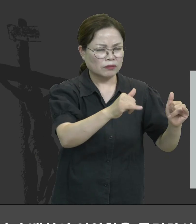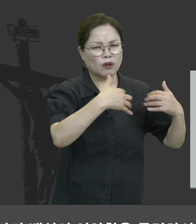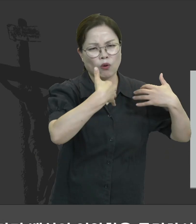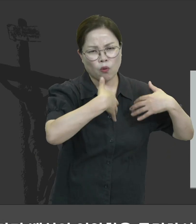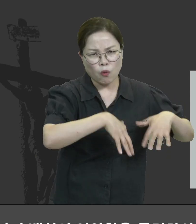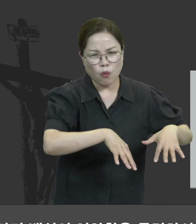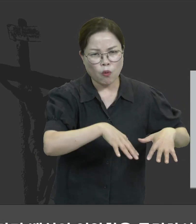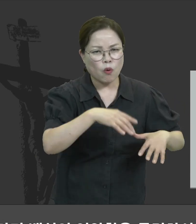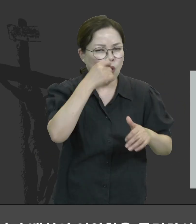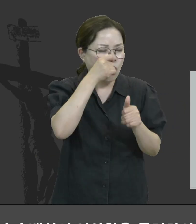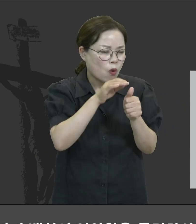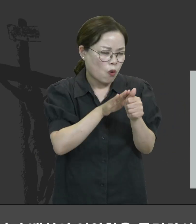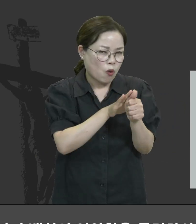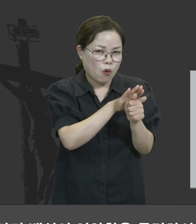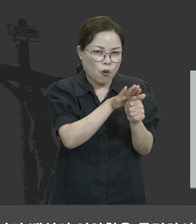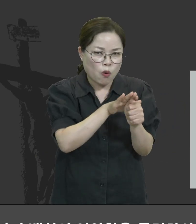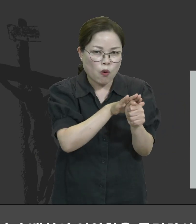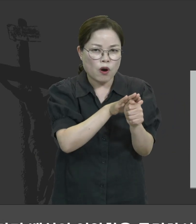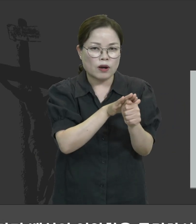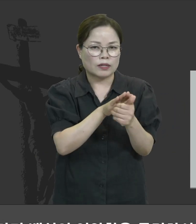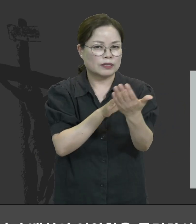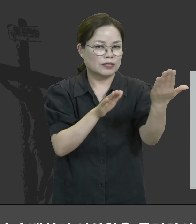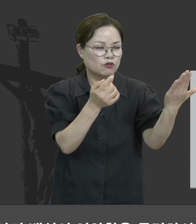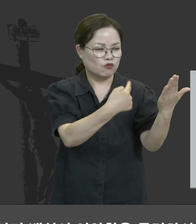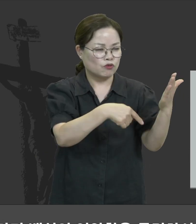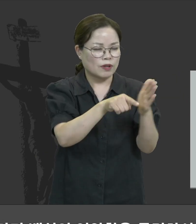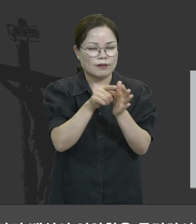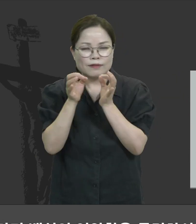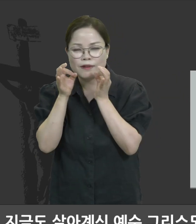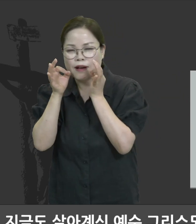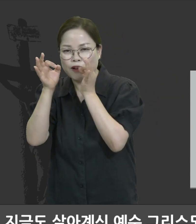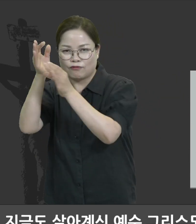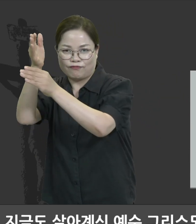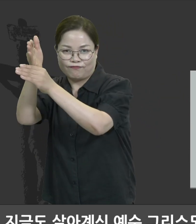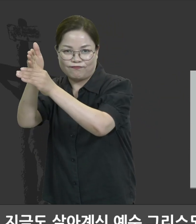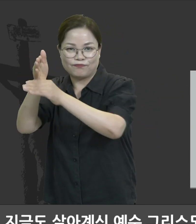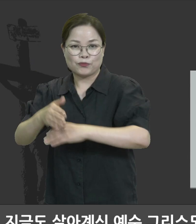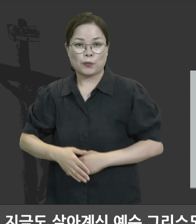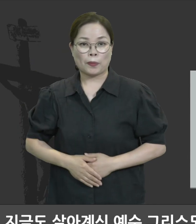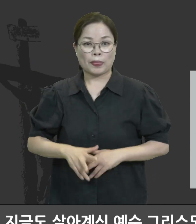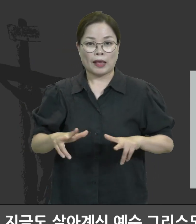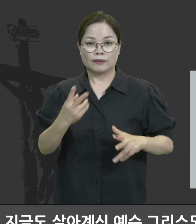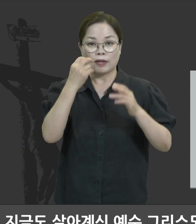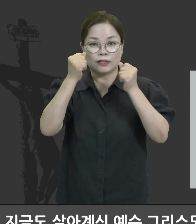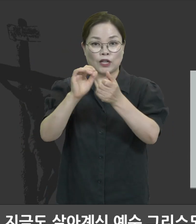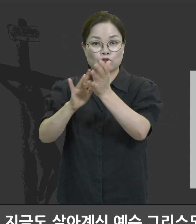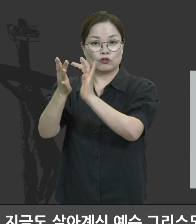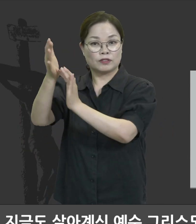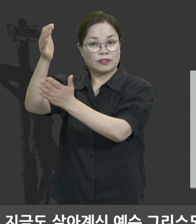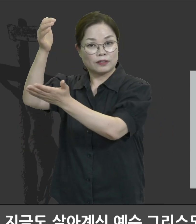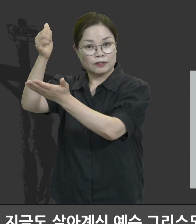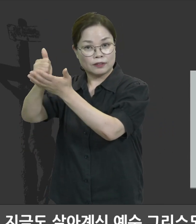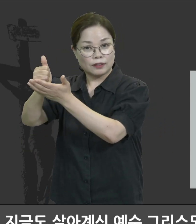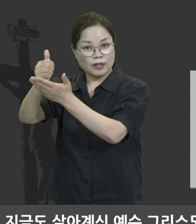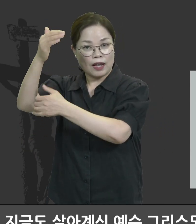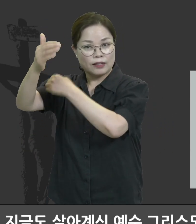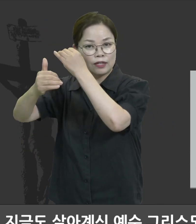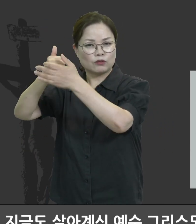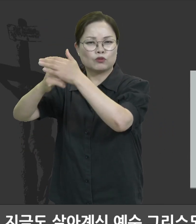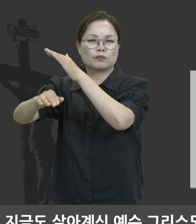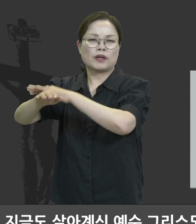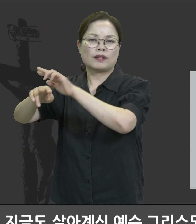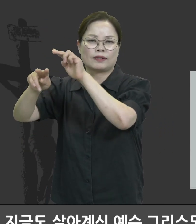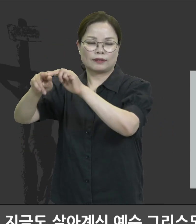연약함을 동정하시며 그들을 위해 간구하시죠. 지금도 살아계신 예수 그리스도께서